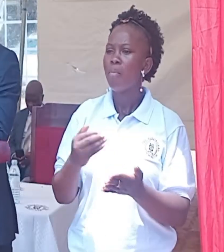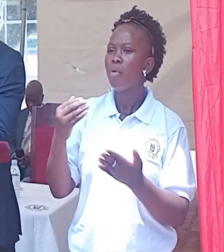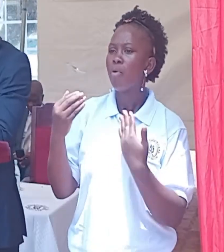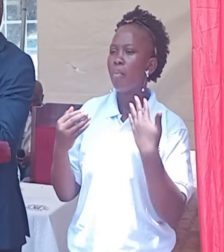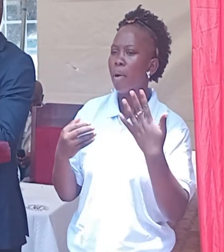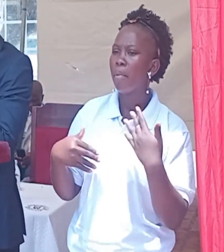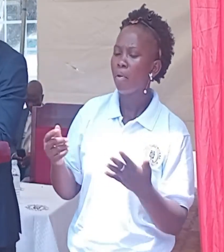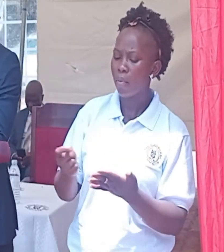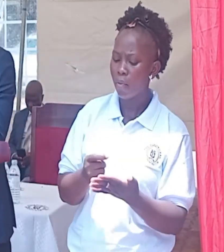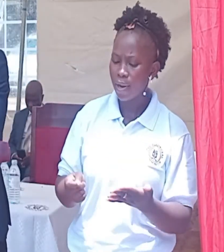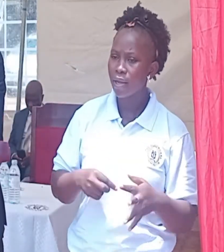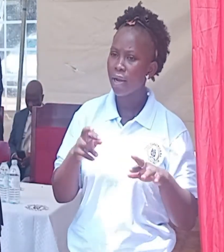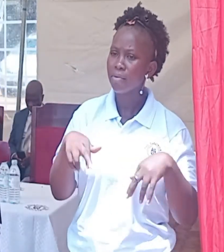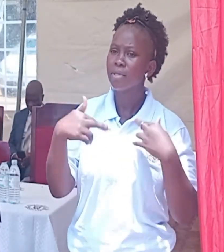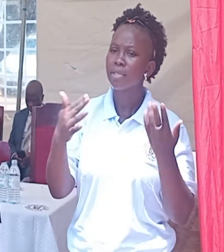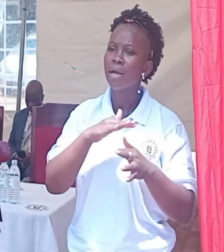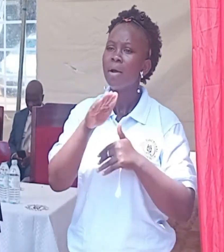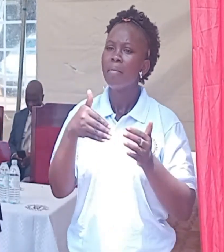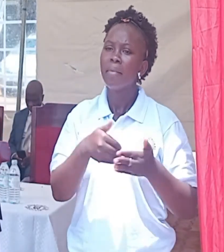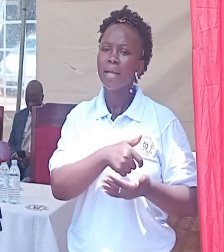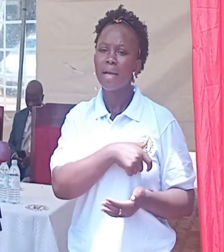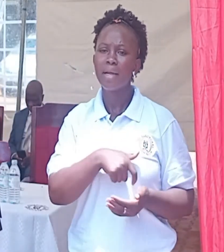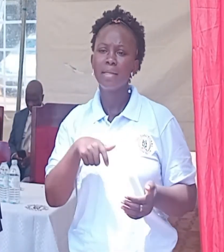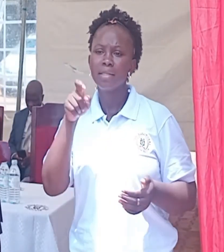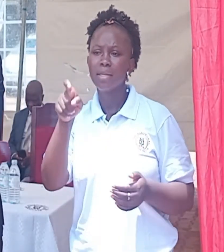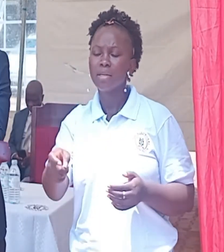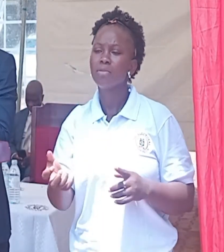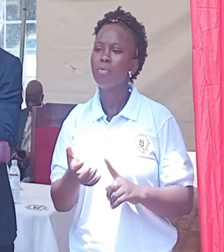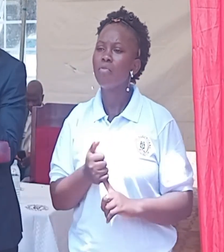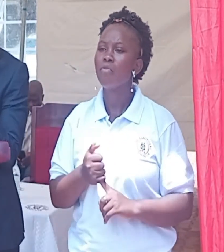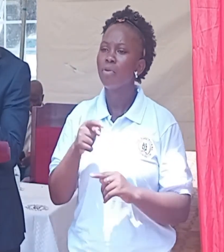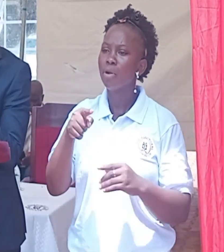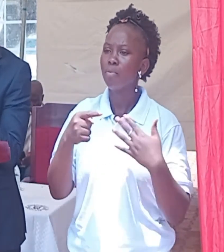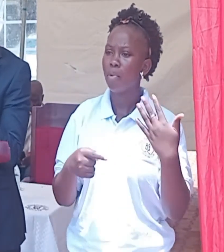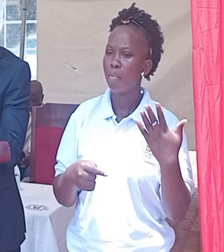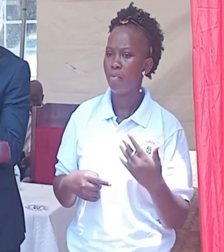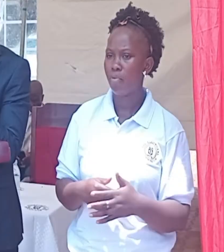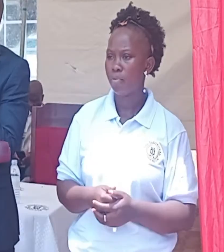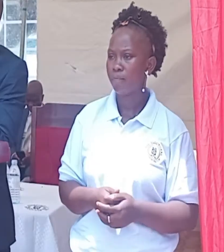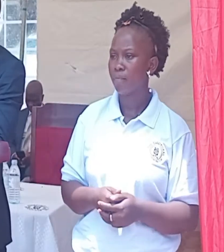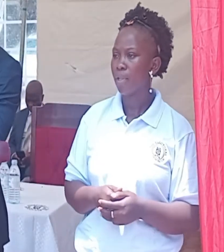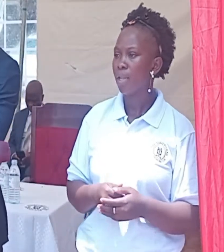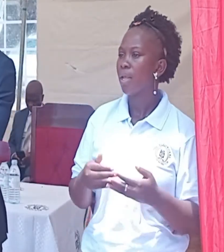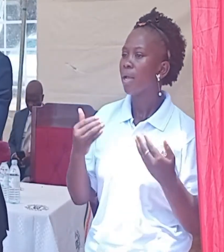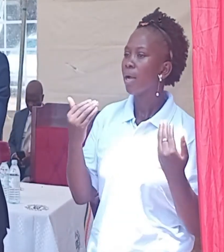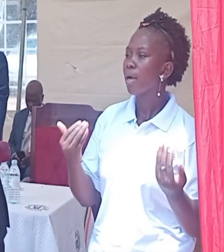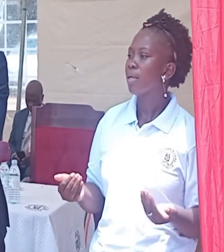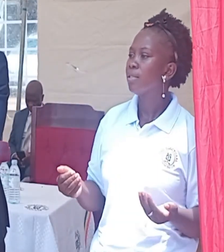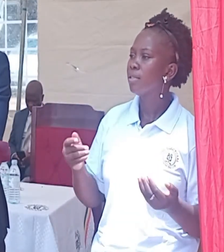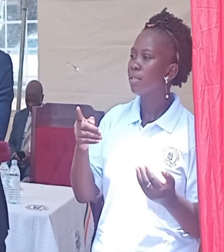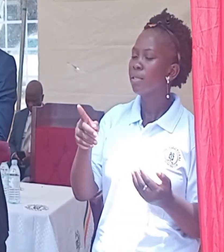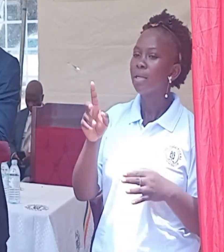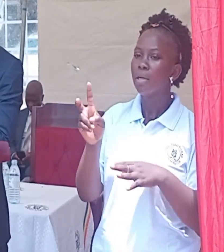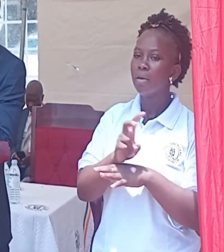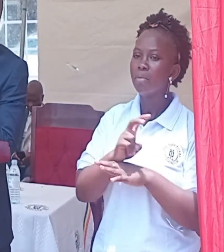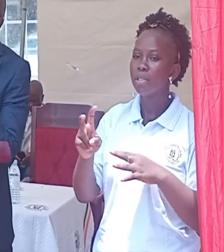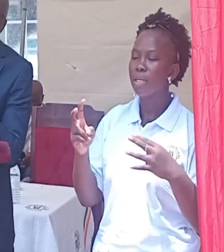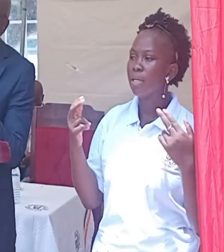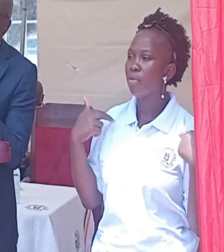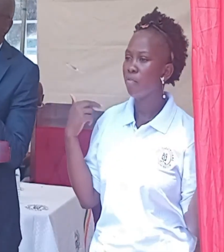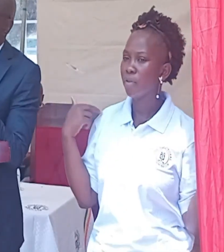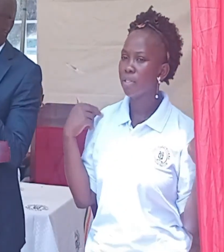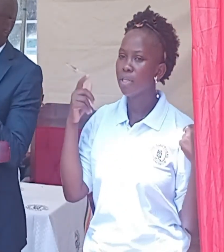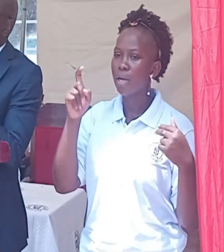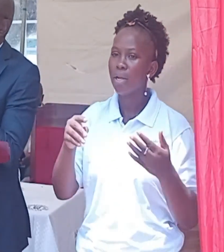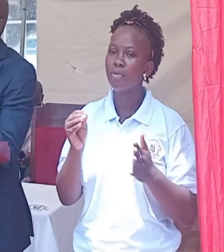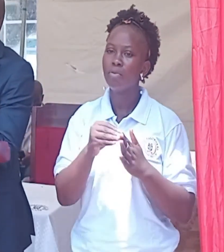results. Buli candidate ateeka okufuna olupapulo. Kati presiding officer alina okujuza